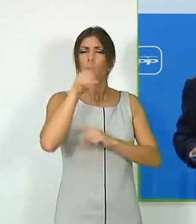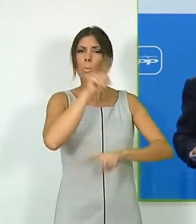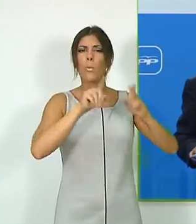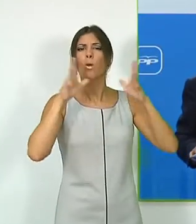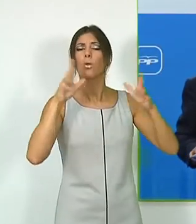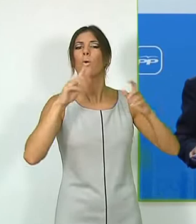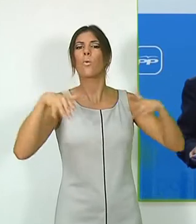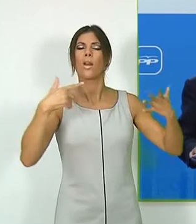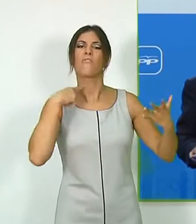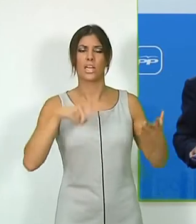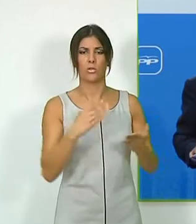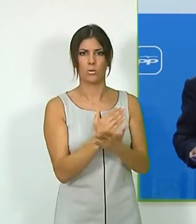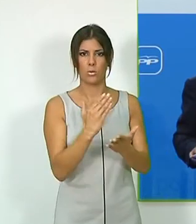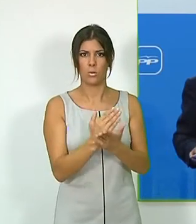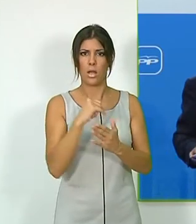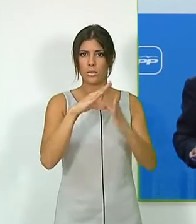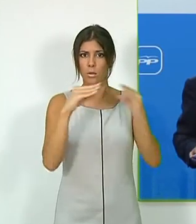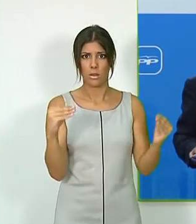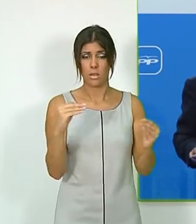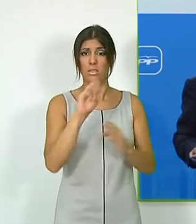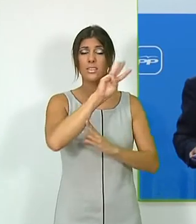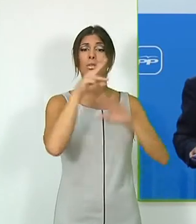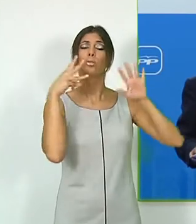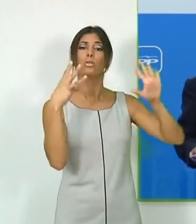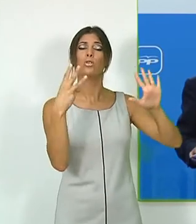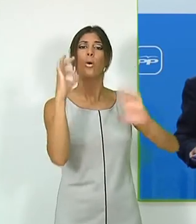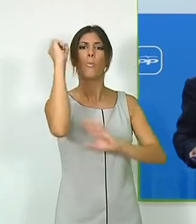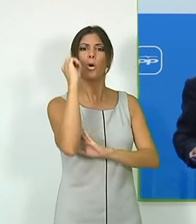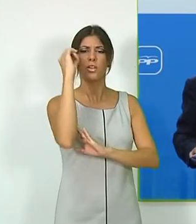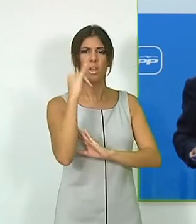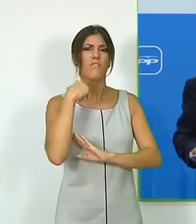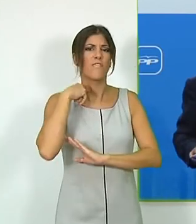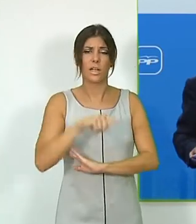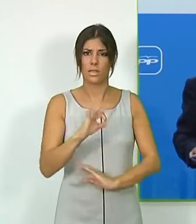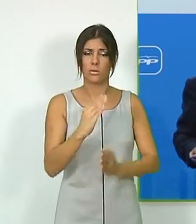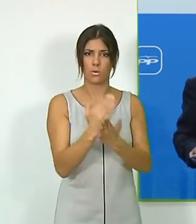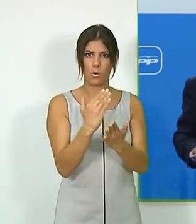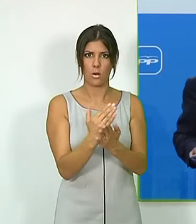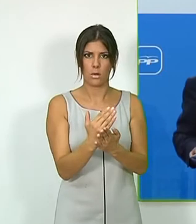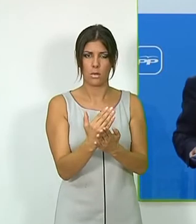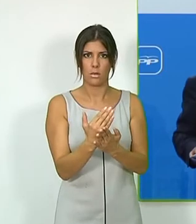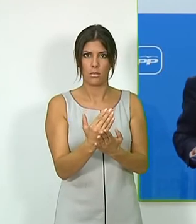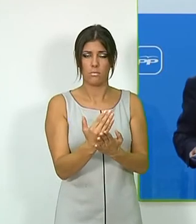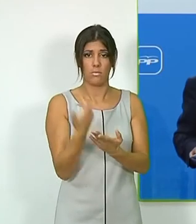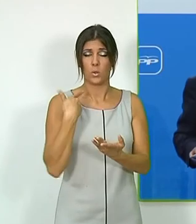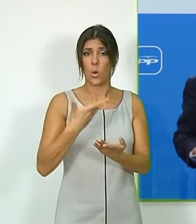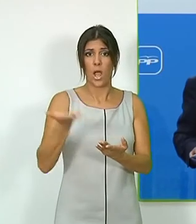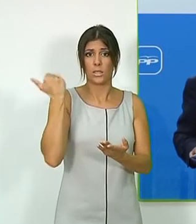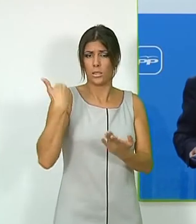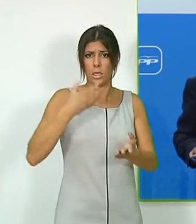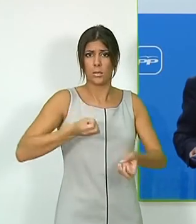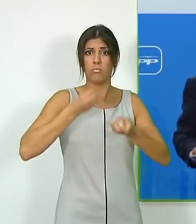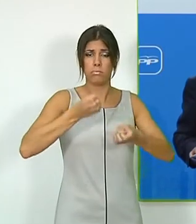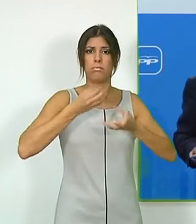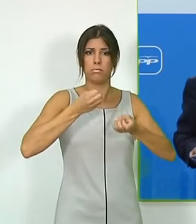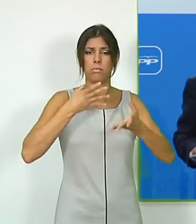el enemigo público número uno de Andalucía. Tenemos un 38% de fracaso escolar y, como denunciamos en el